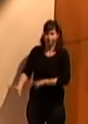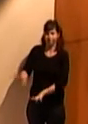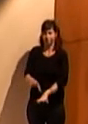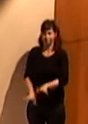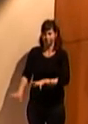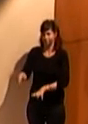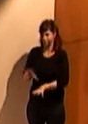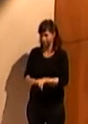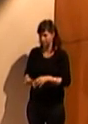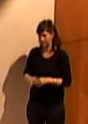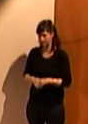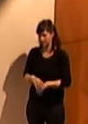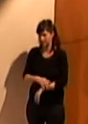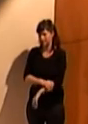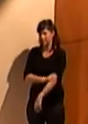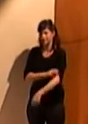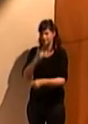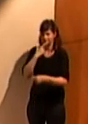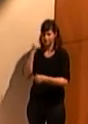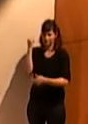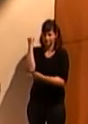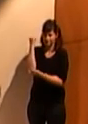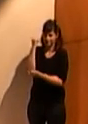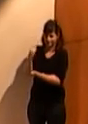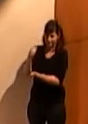Et beaucoup de bonne volonté et d'huile de coude.